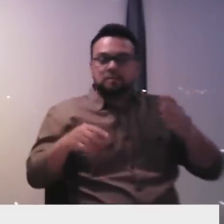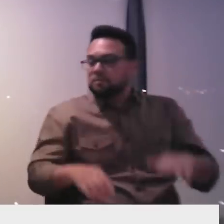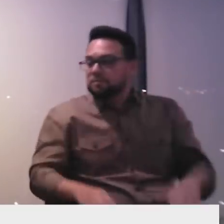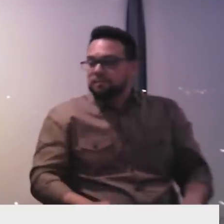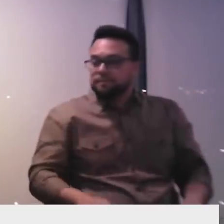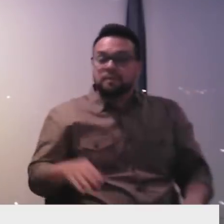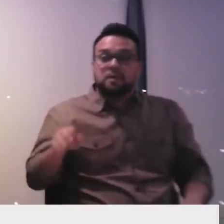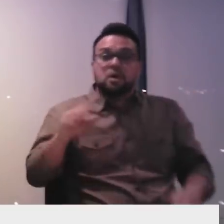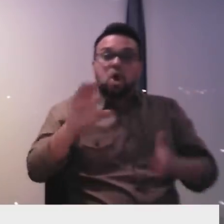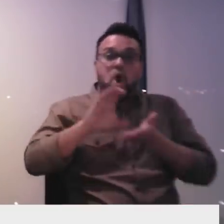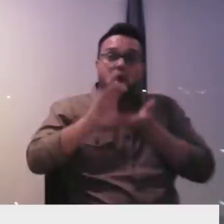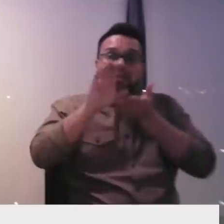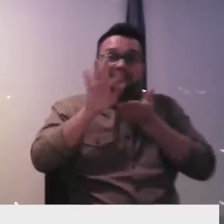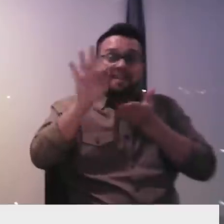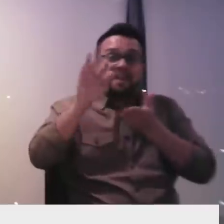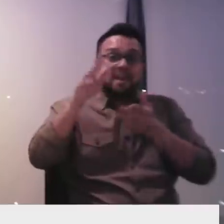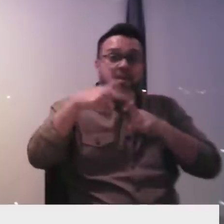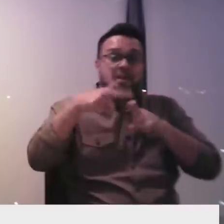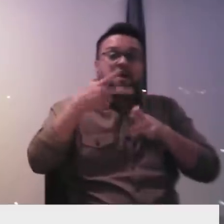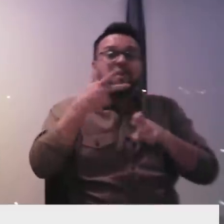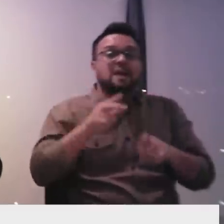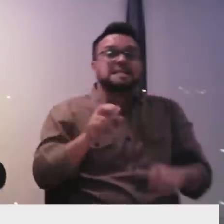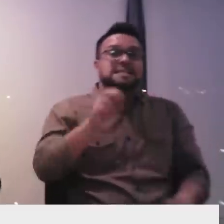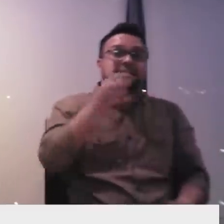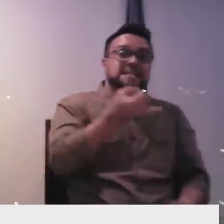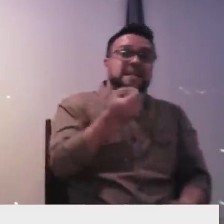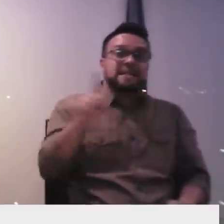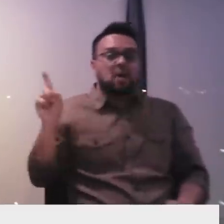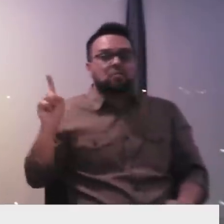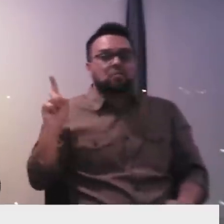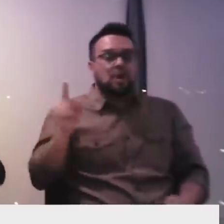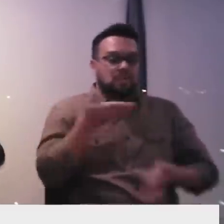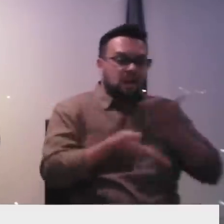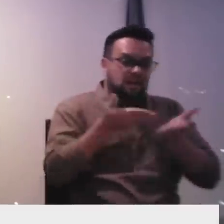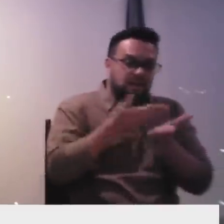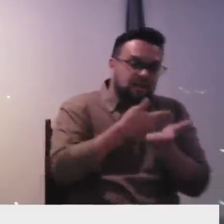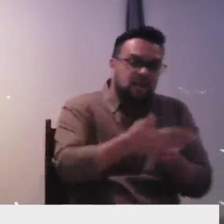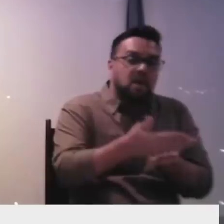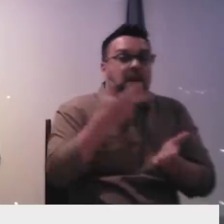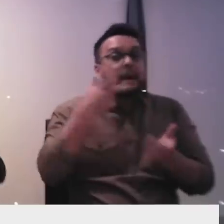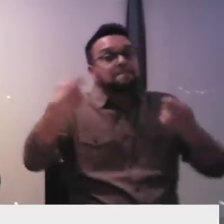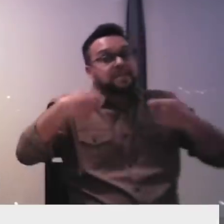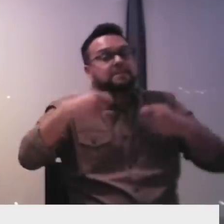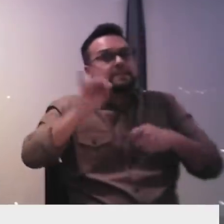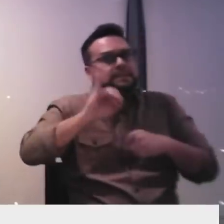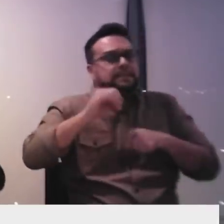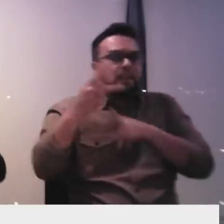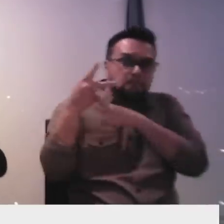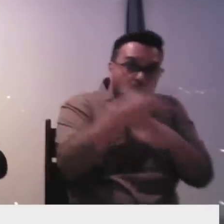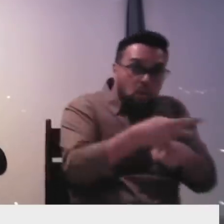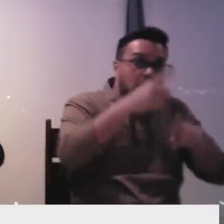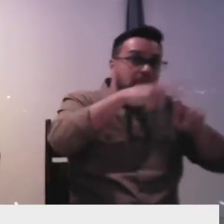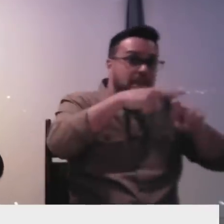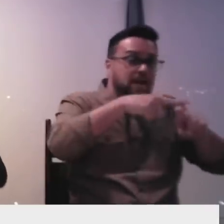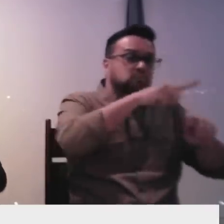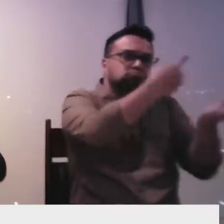O que o Conselho Federal da Medicina diz? Não diz nem sim, nem que não para o tratamento inicial. Diz que deve procurar o médico, em comum